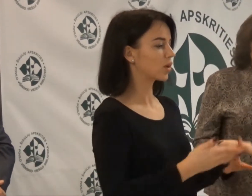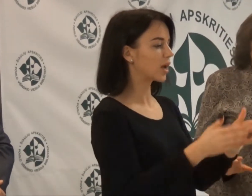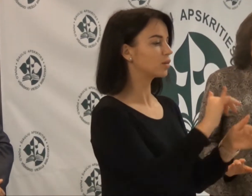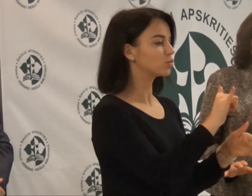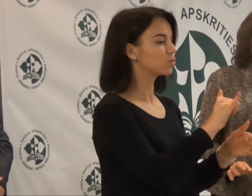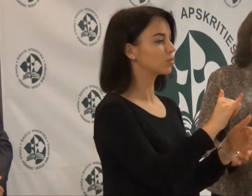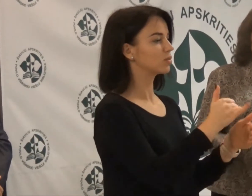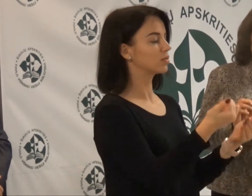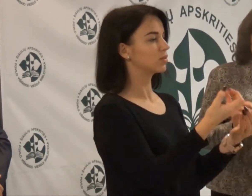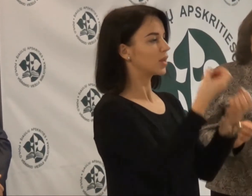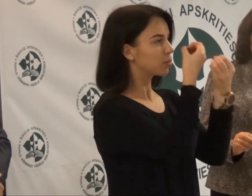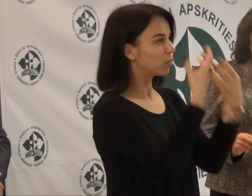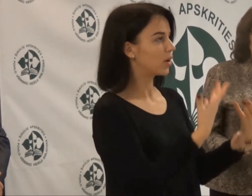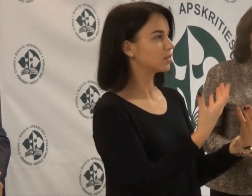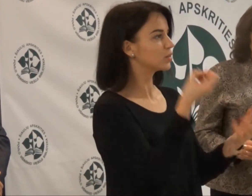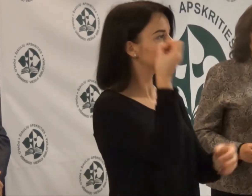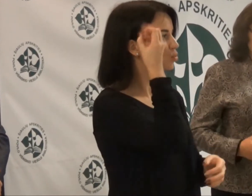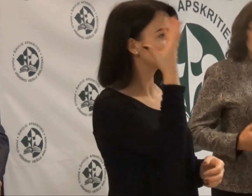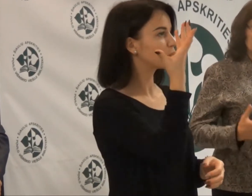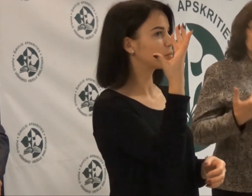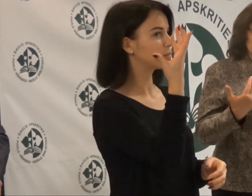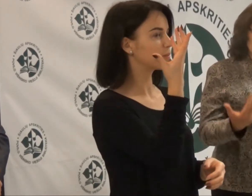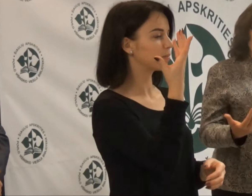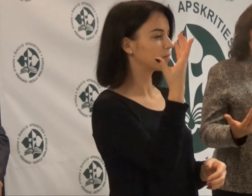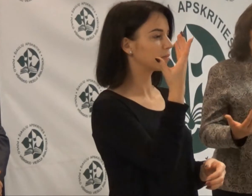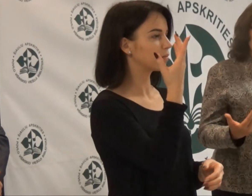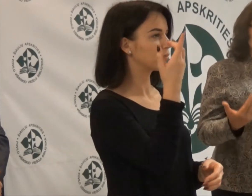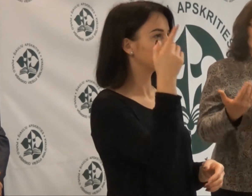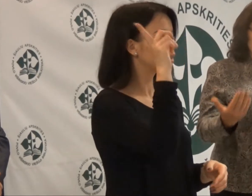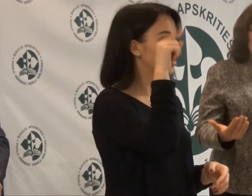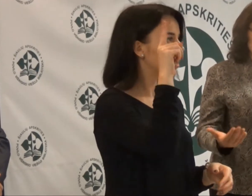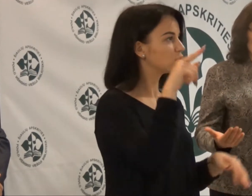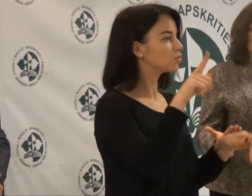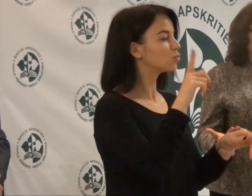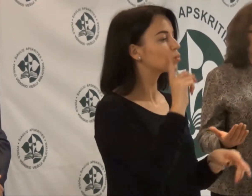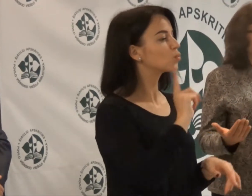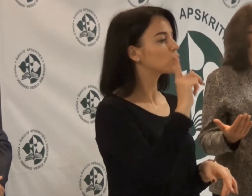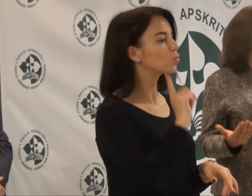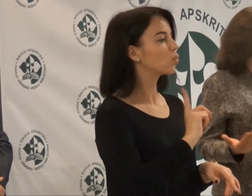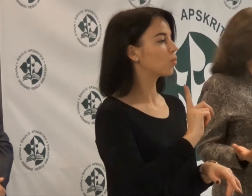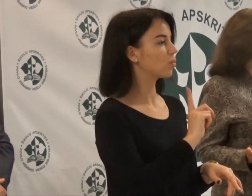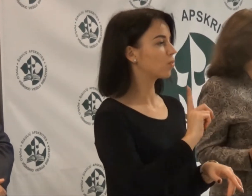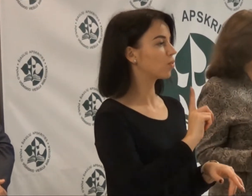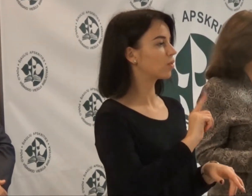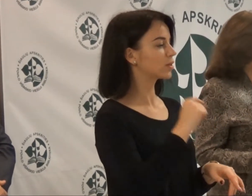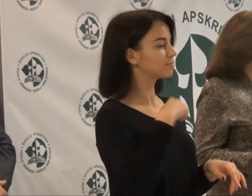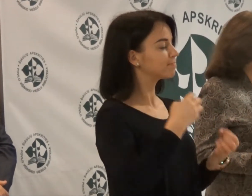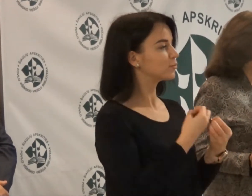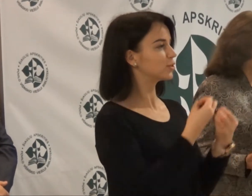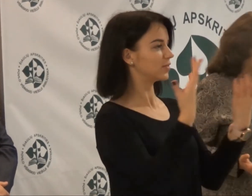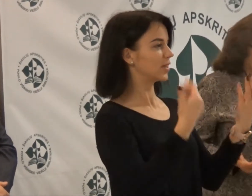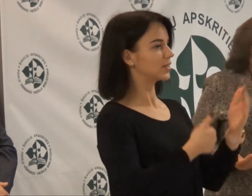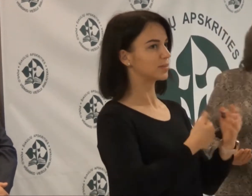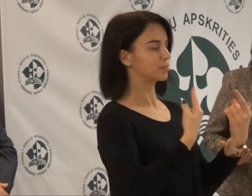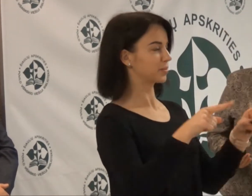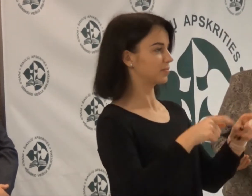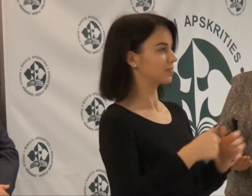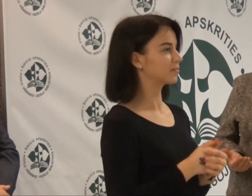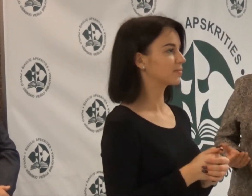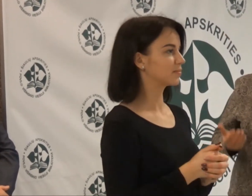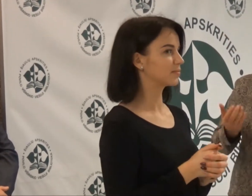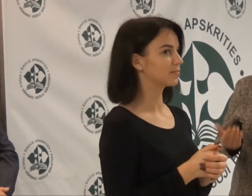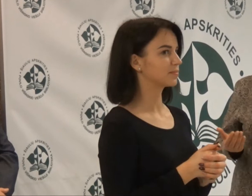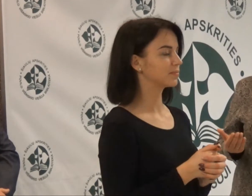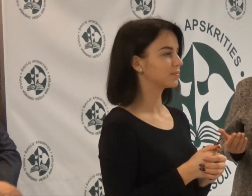į pažinimą, į supratimą, į žinojimą ir norėjimą būti šviesesniais ir kitokiais. Tad